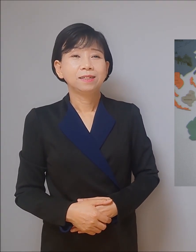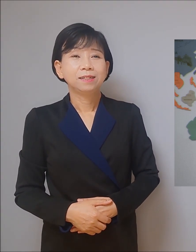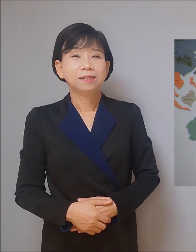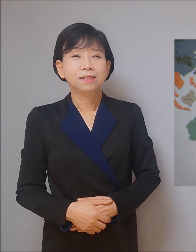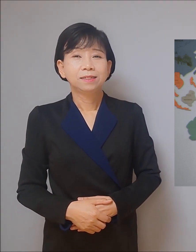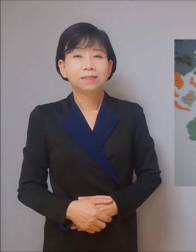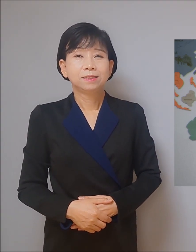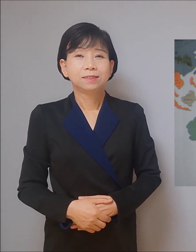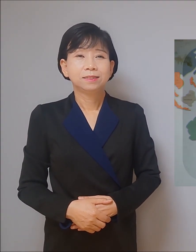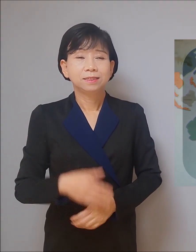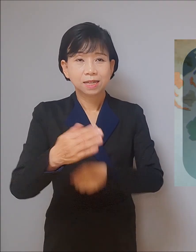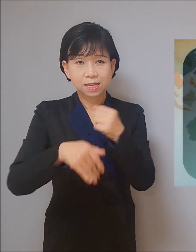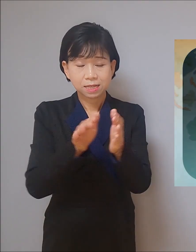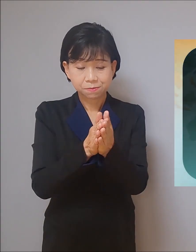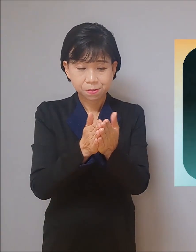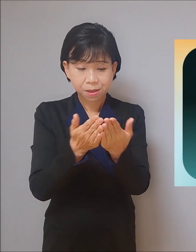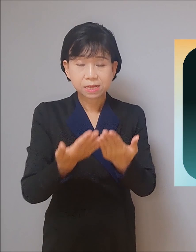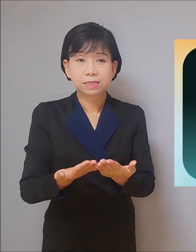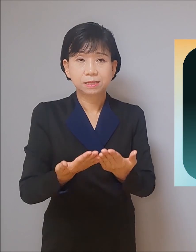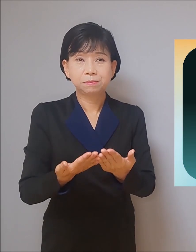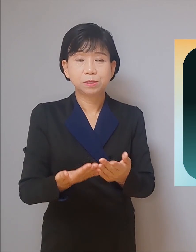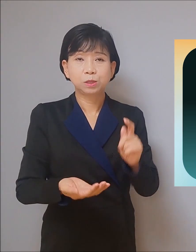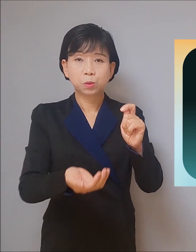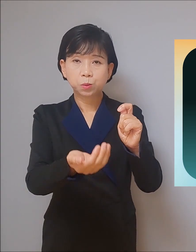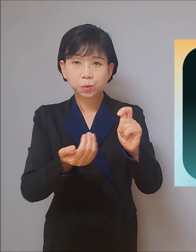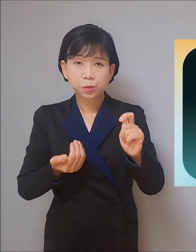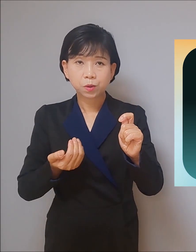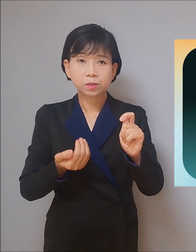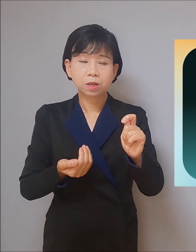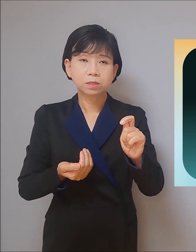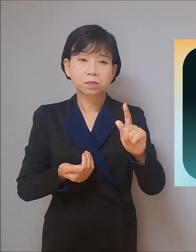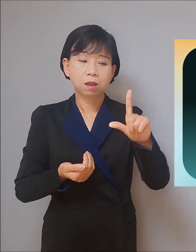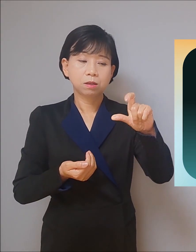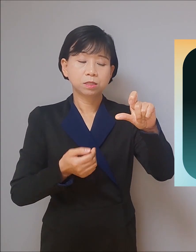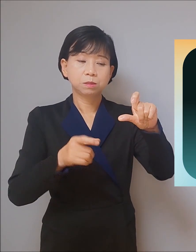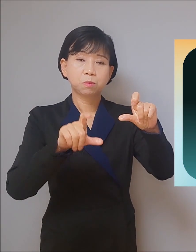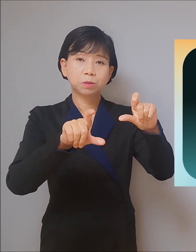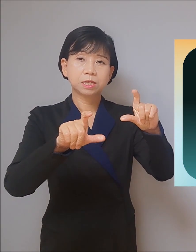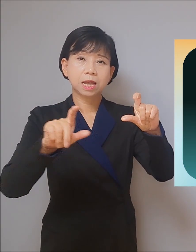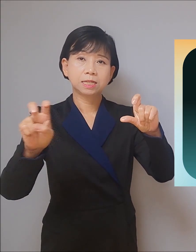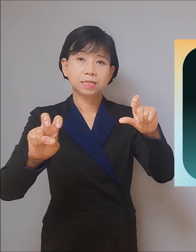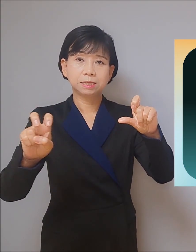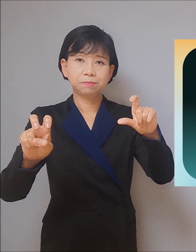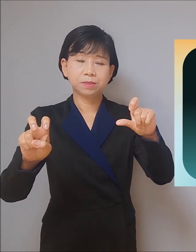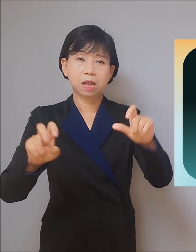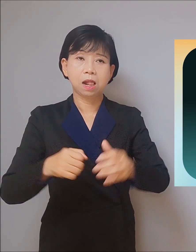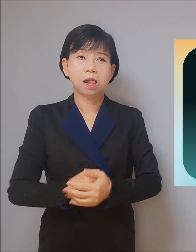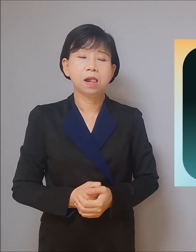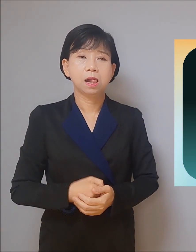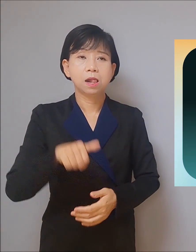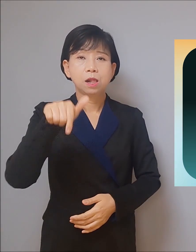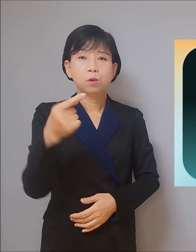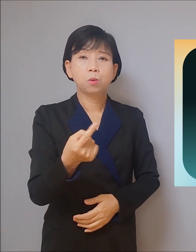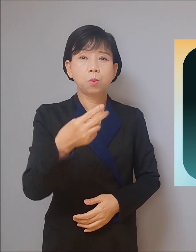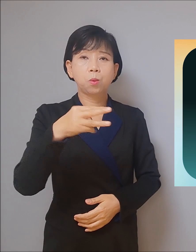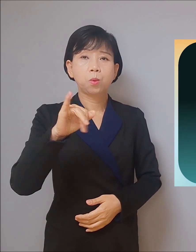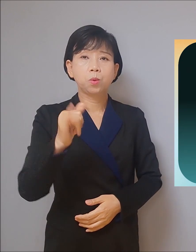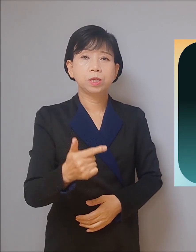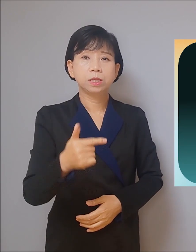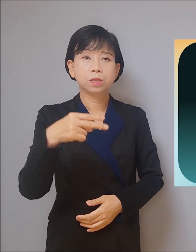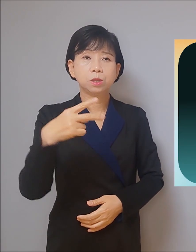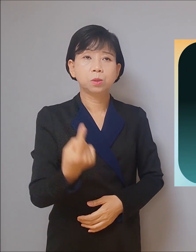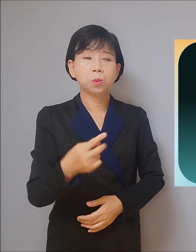되겠습니다. 우리 하나님의 말씀 고린도전서 15장 20절 말씀을 찾겠습니다. 은혜 받으실 하나님의